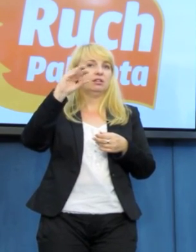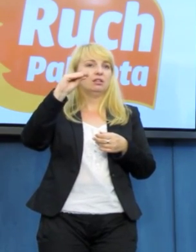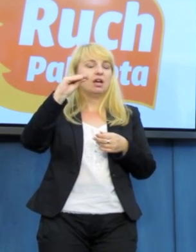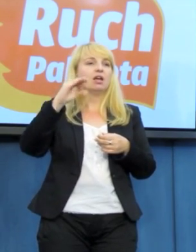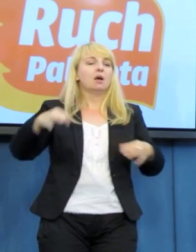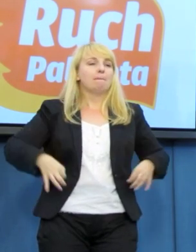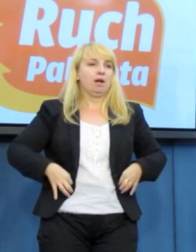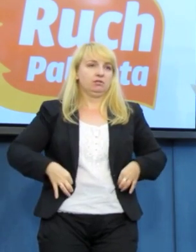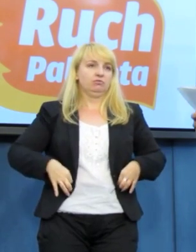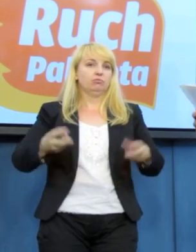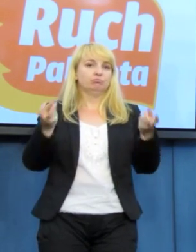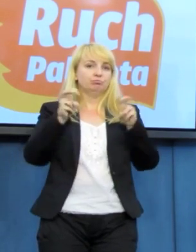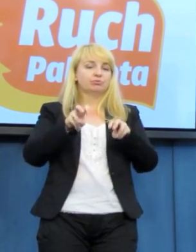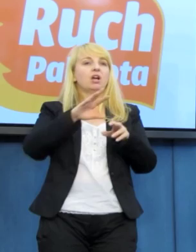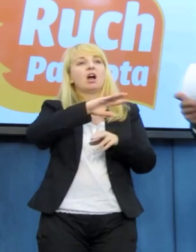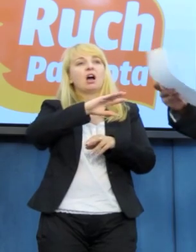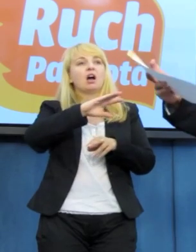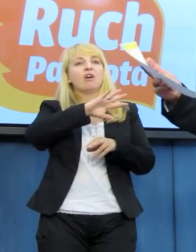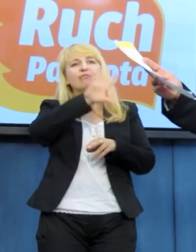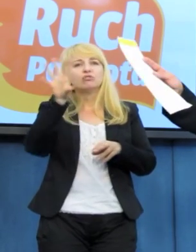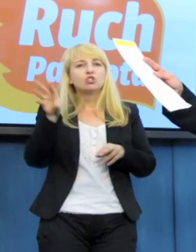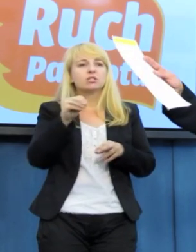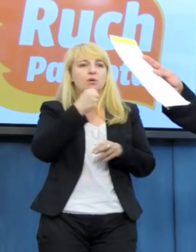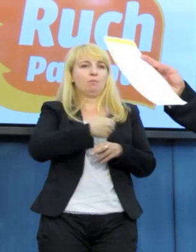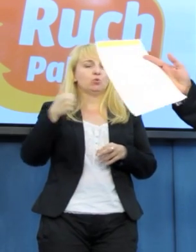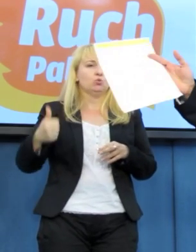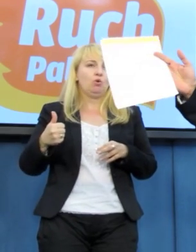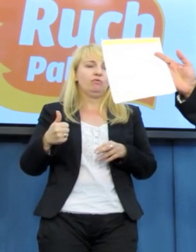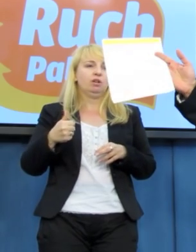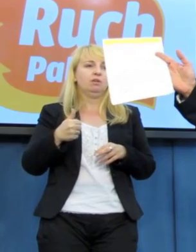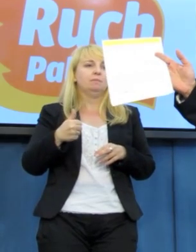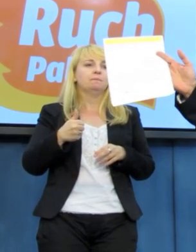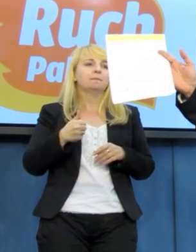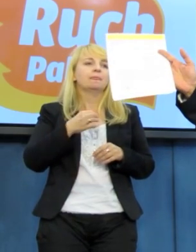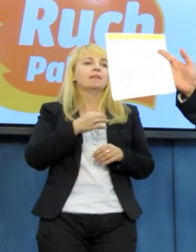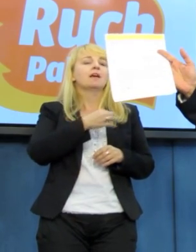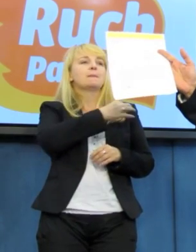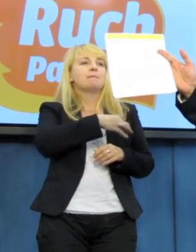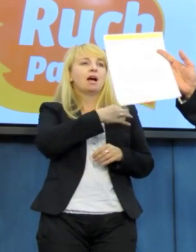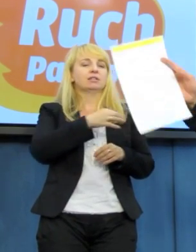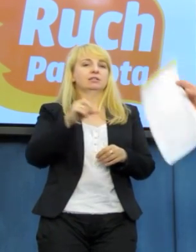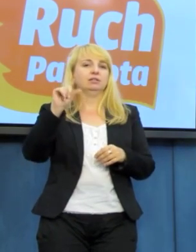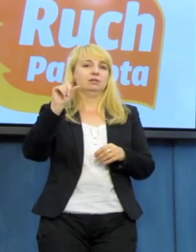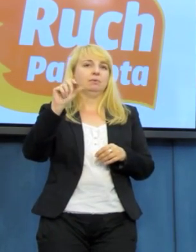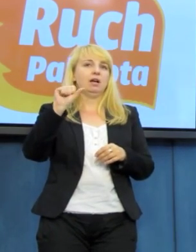posłowie ruchu Palikota. To jest pismo do pani marszałek Ewy Kopacz w tej